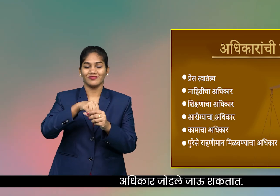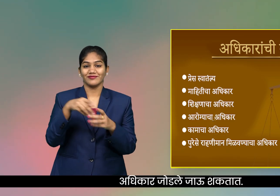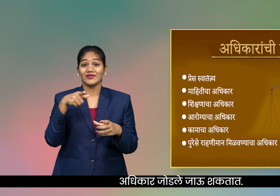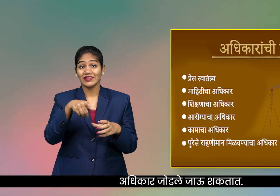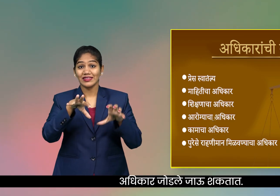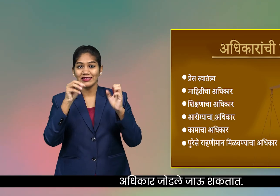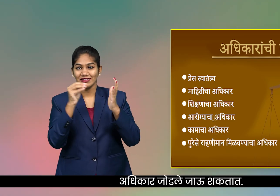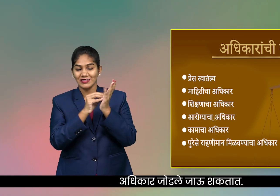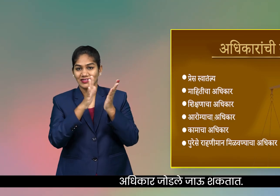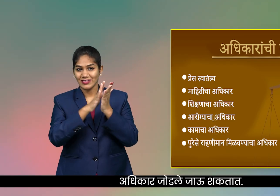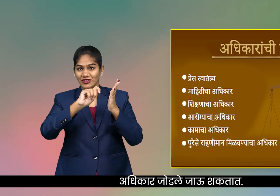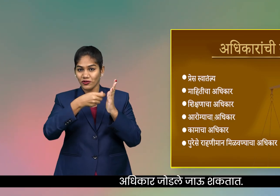अधिकार जोडले जाऊ शकतात.